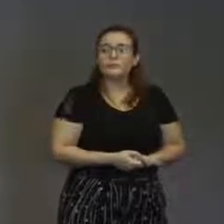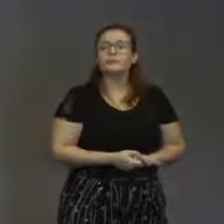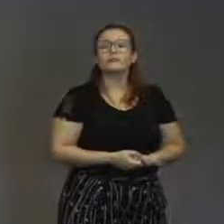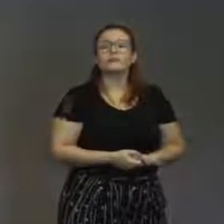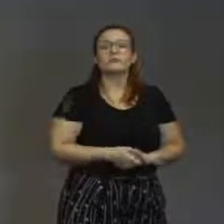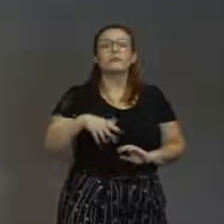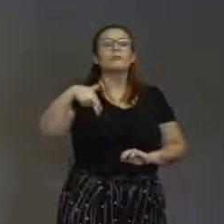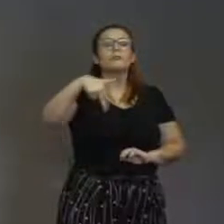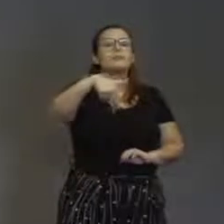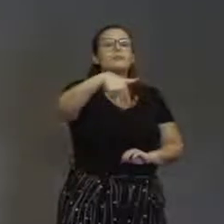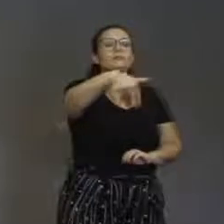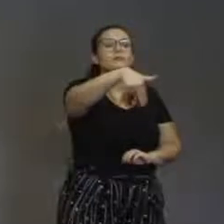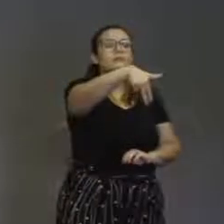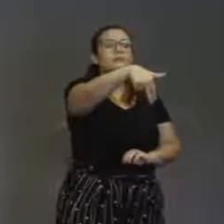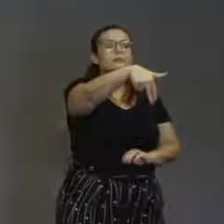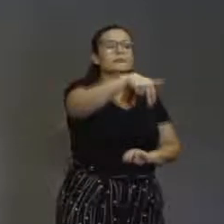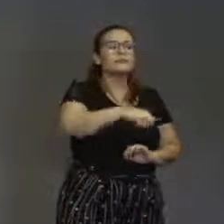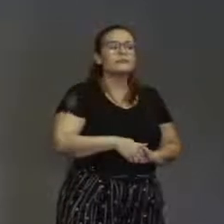Quem veio a pé?